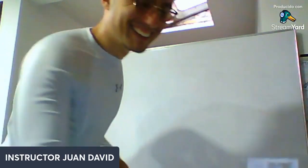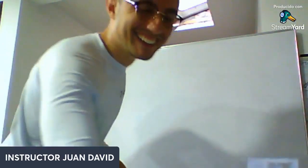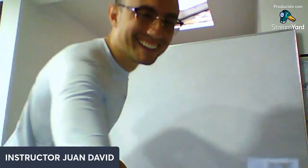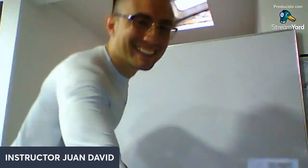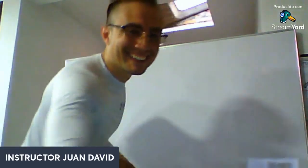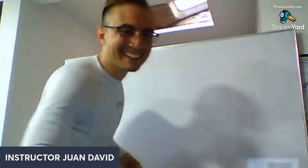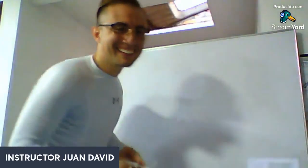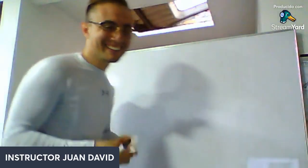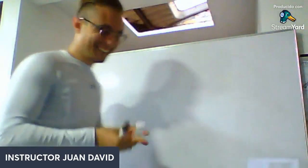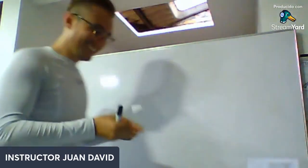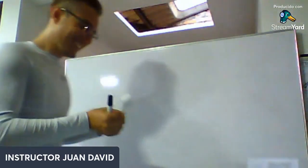si listo